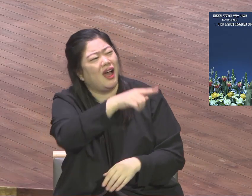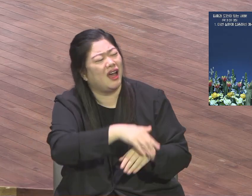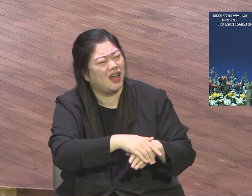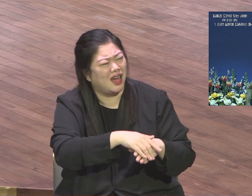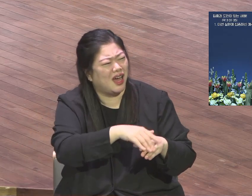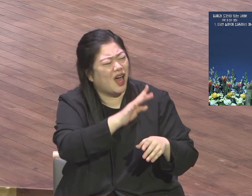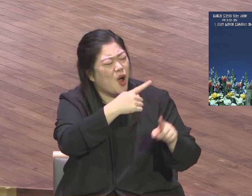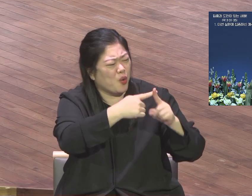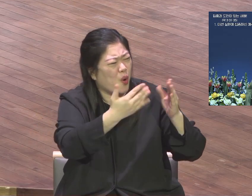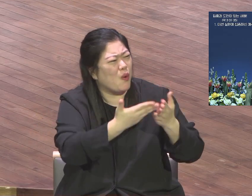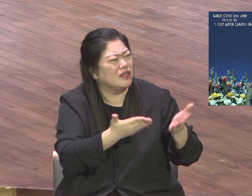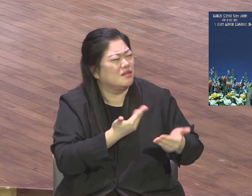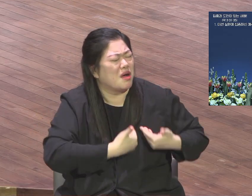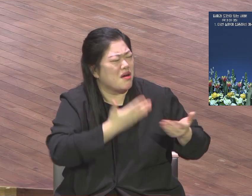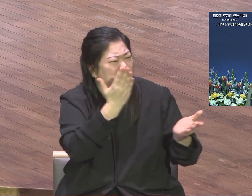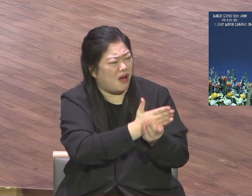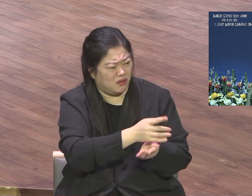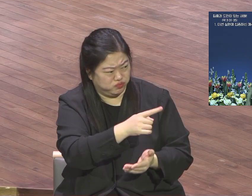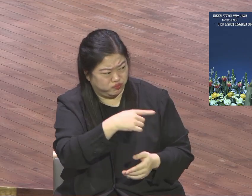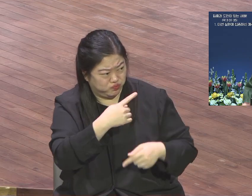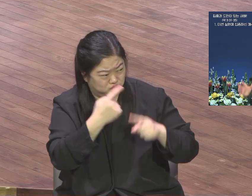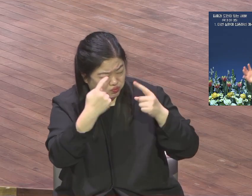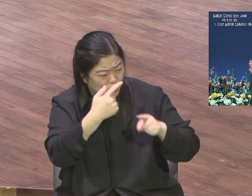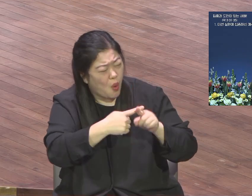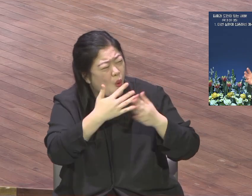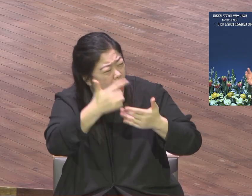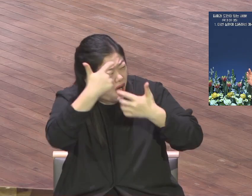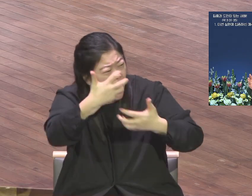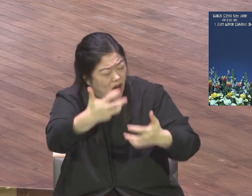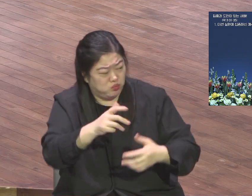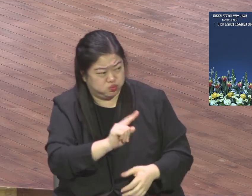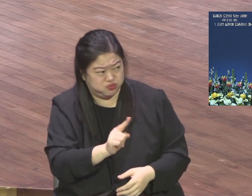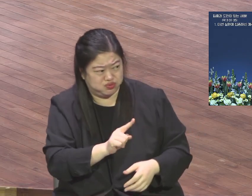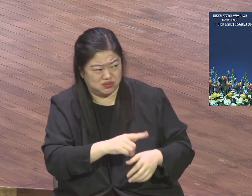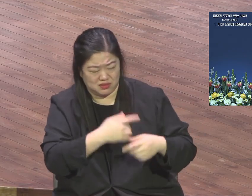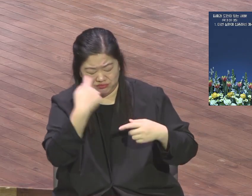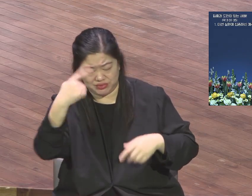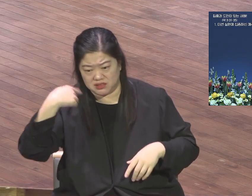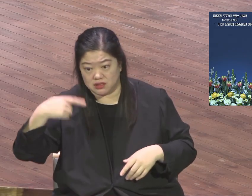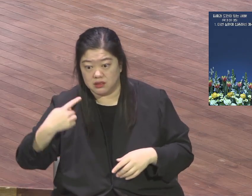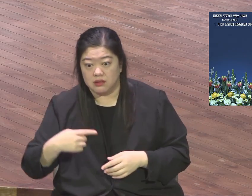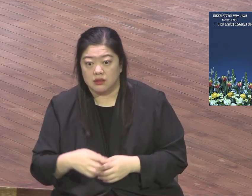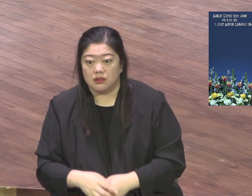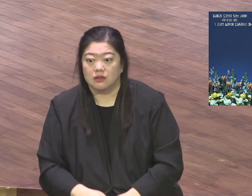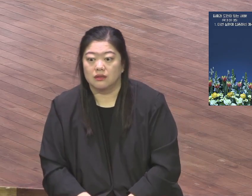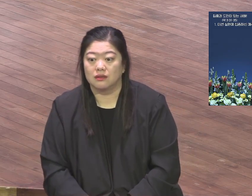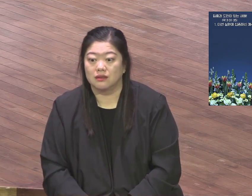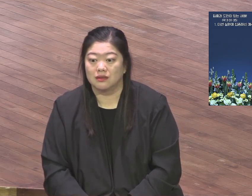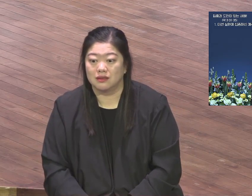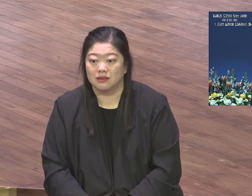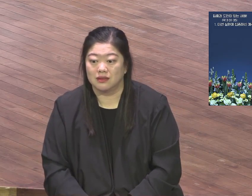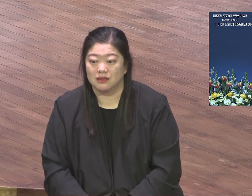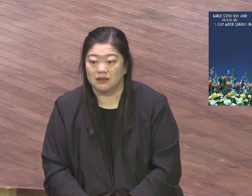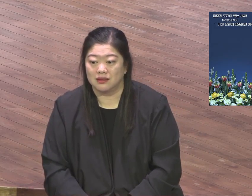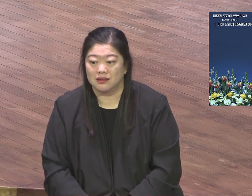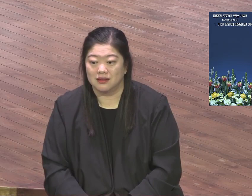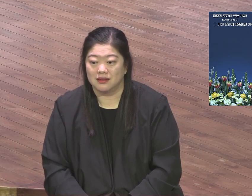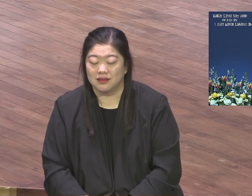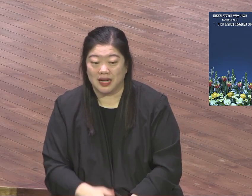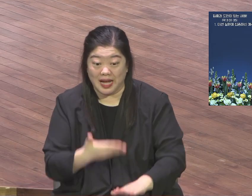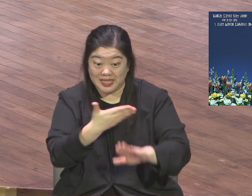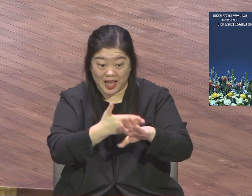쓸죠. 못합니다. 일반 교회 딱 터가 딱 잡힌 교회는 그래요. 오래된 교회 딱